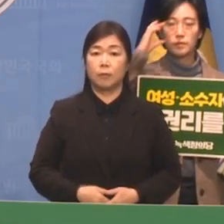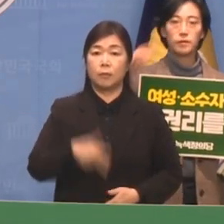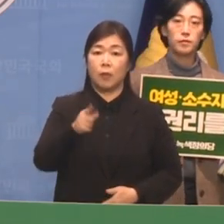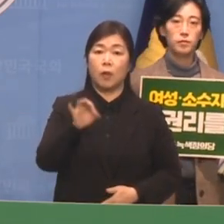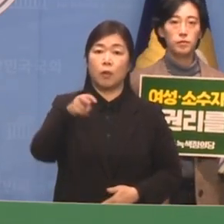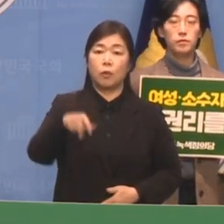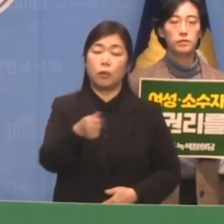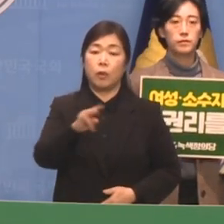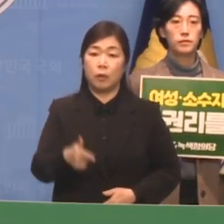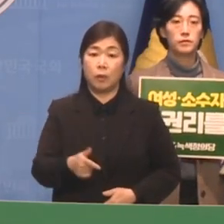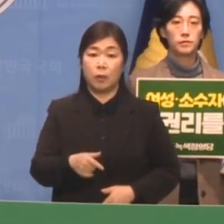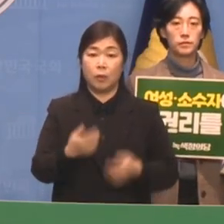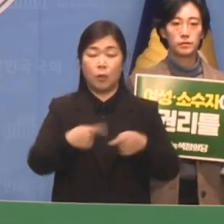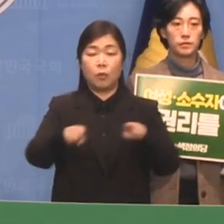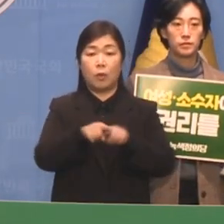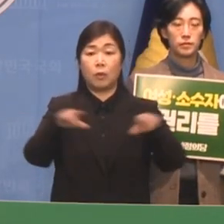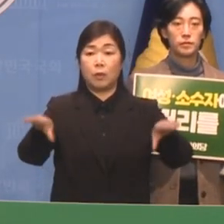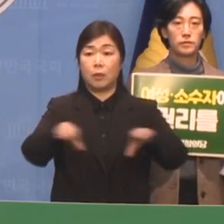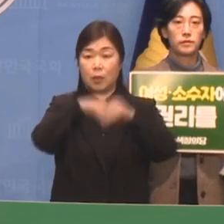정유연 공동사무총장입니다.